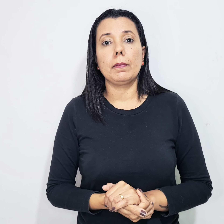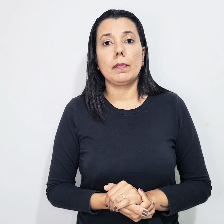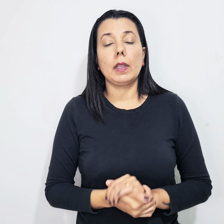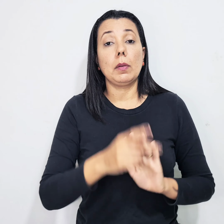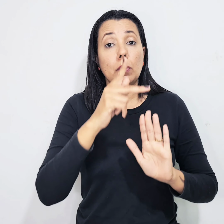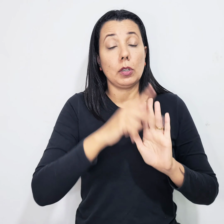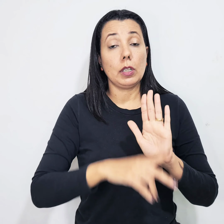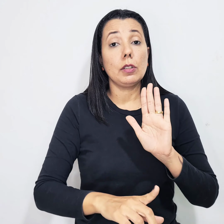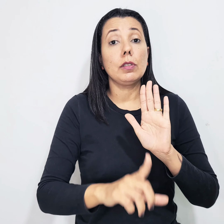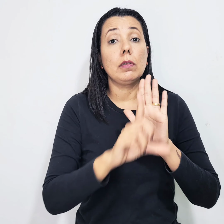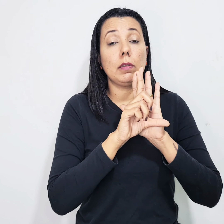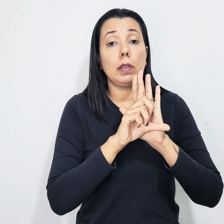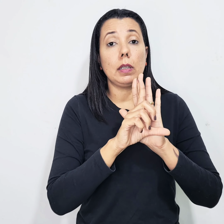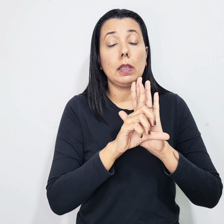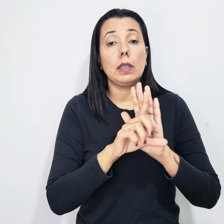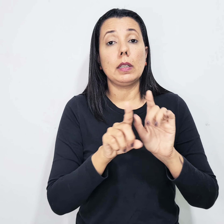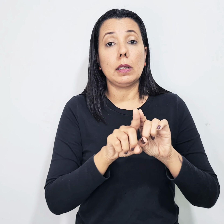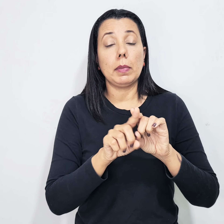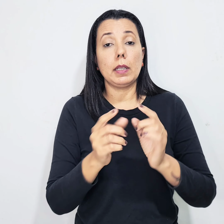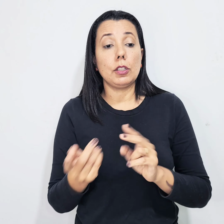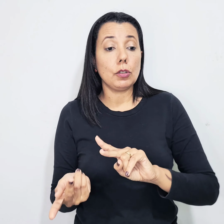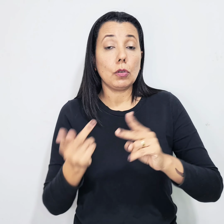Projeto de Lei de Conversão,